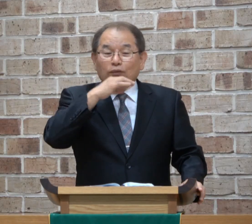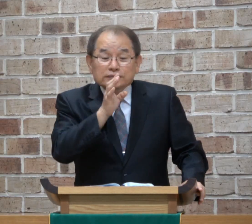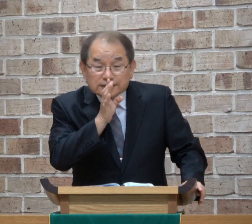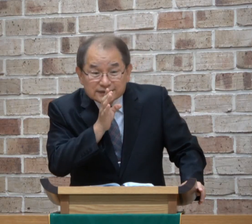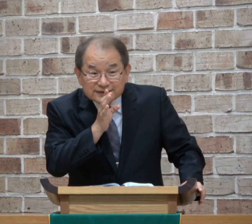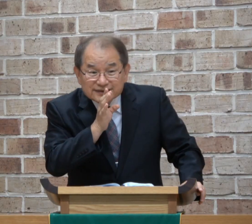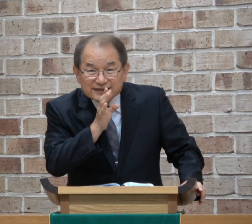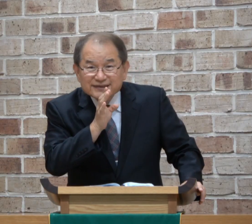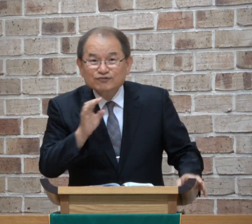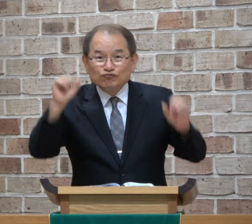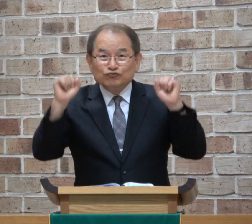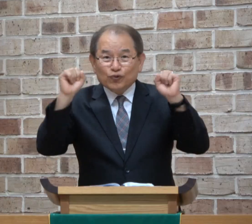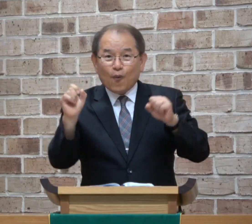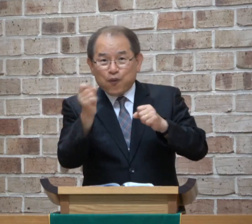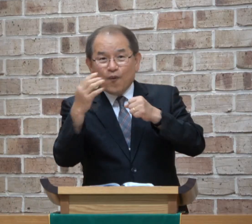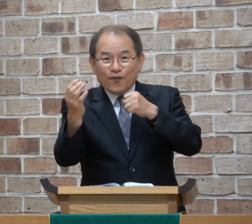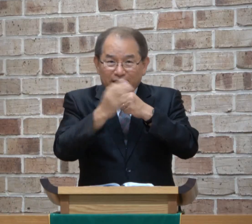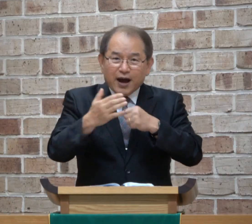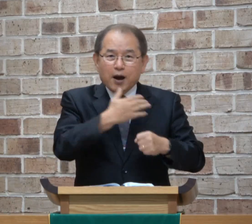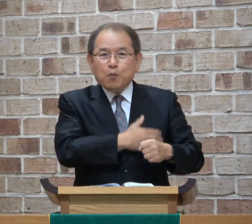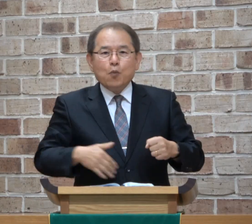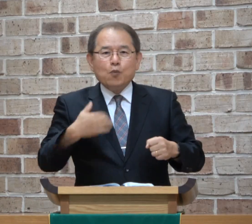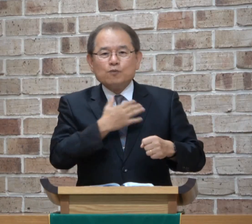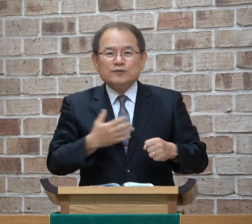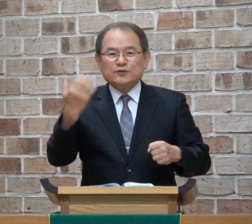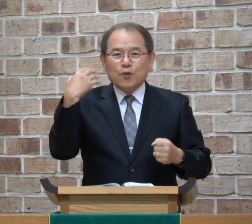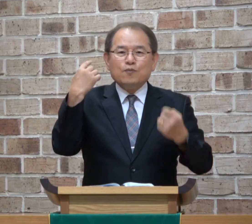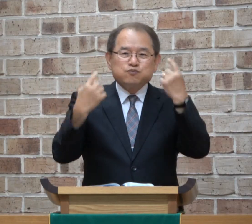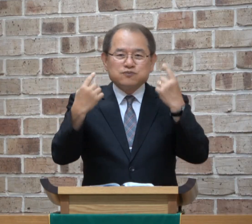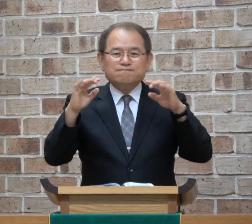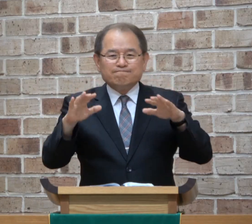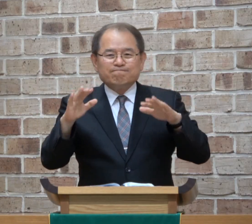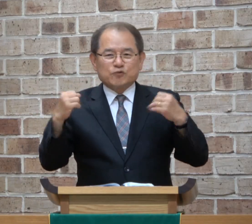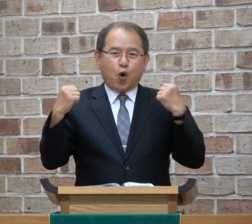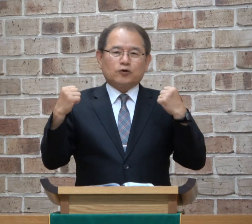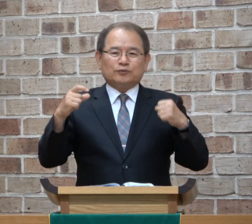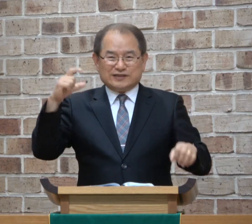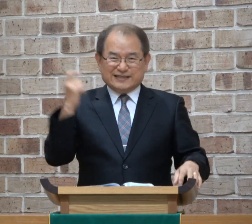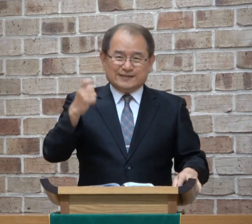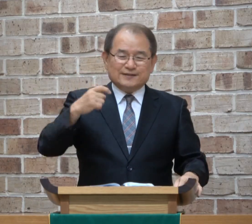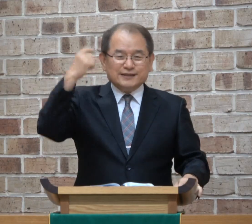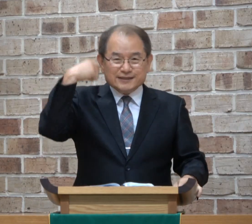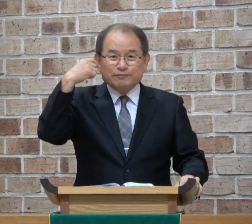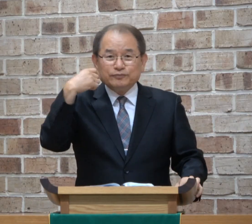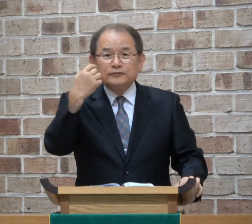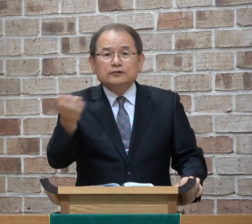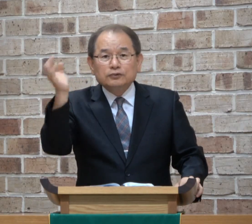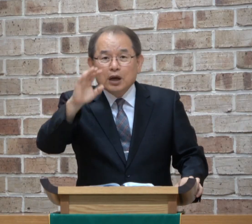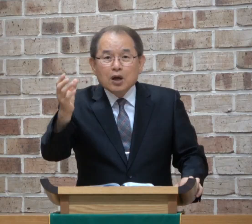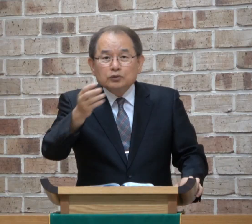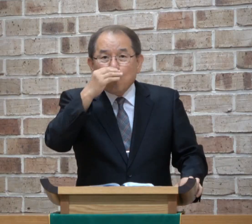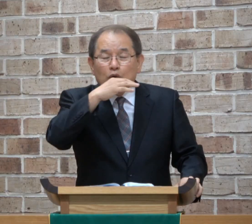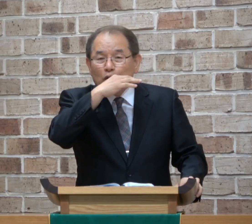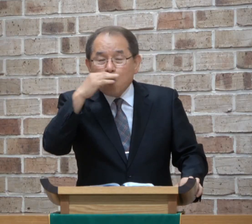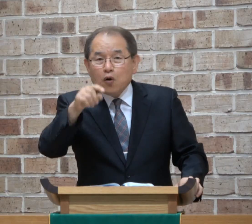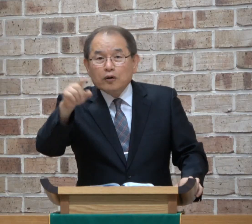우리 몸에 뚱뚱한 사람도 체중을 줄여주기도 하고 그 전보다 몸에 더 건강해서 단단하게 만들기도 하지만